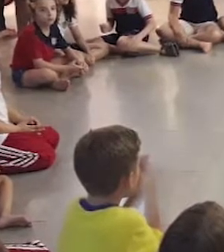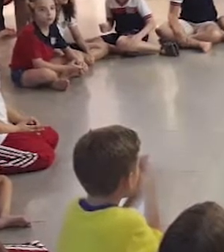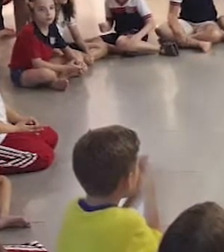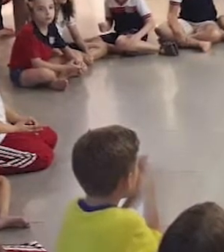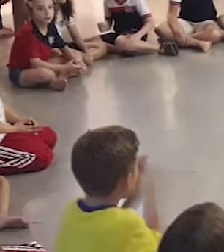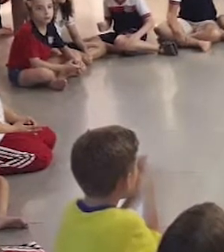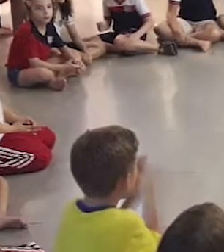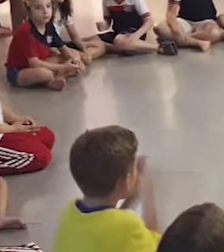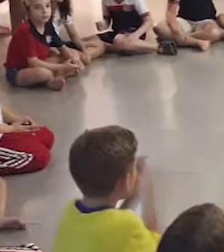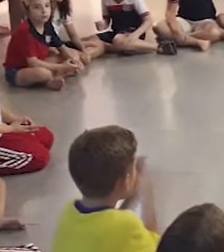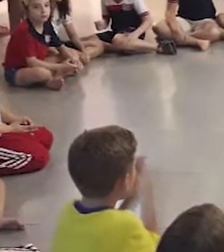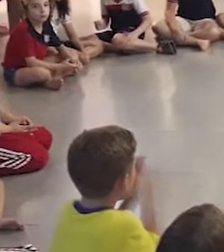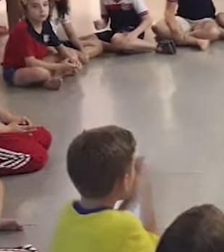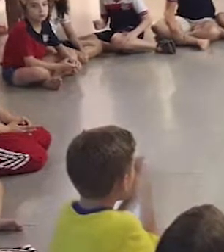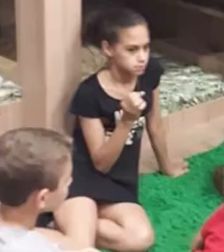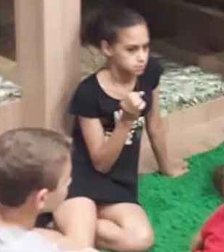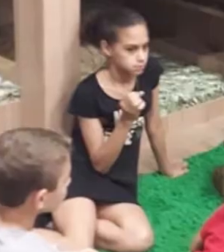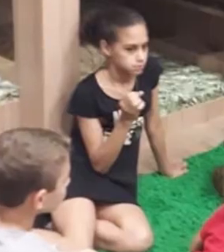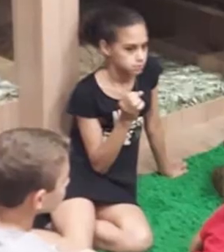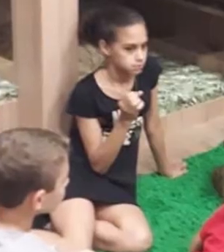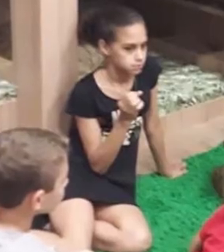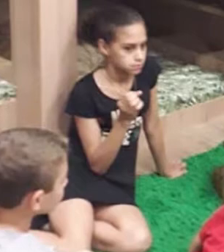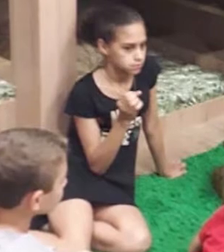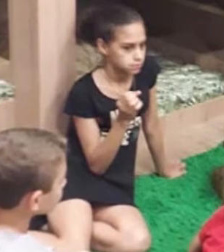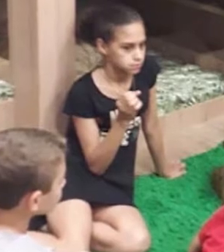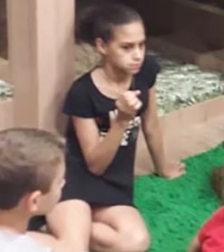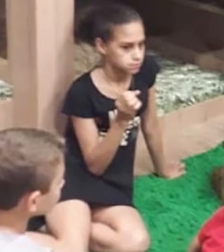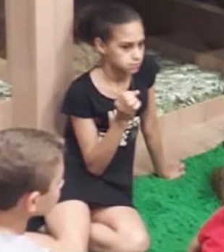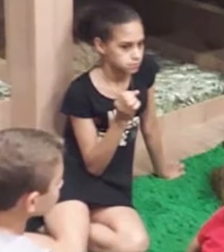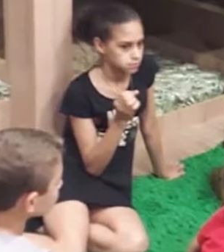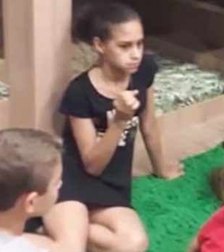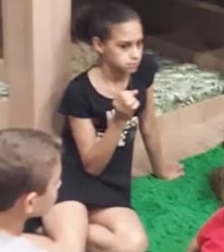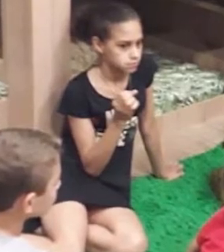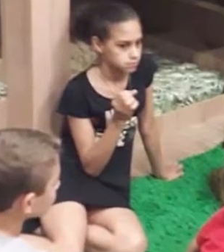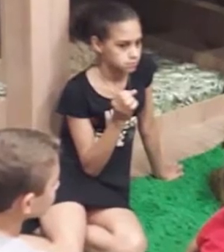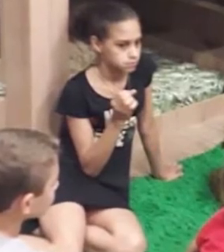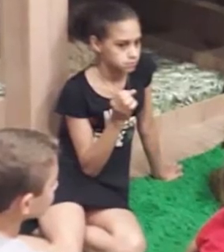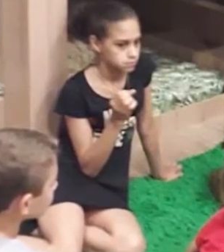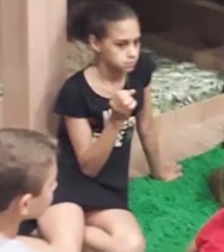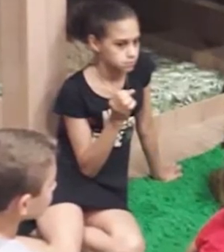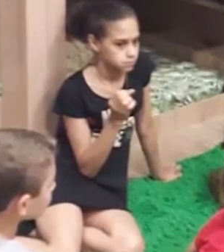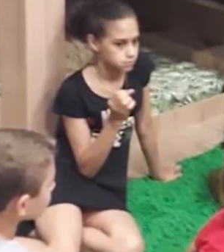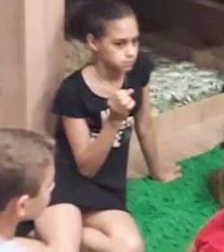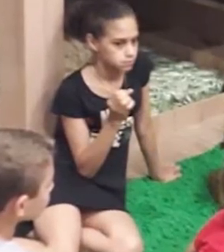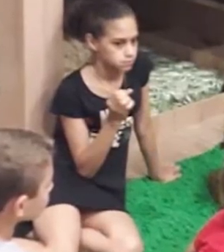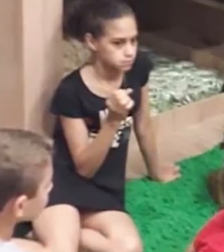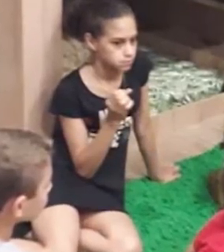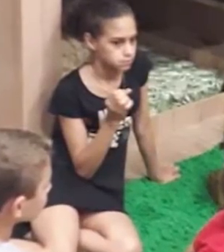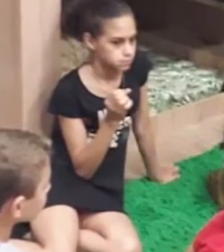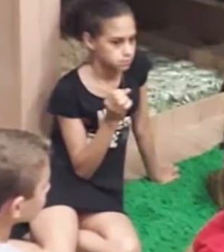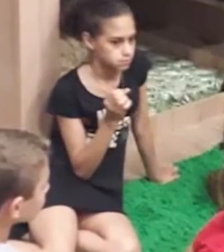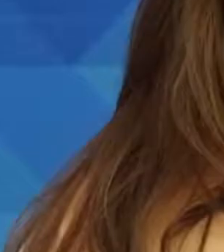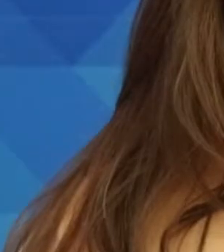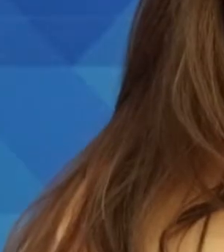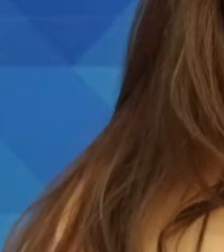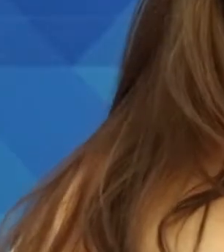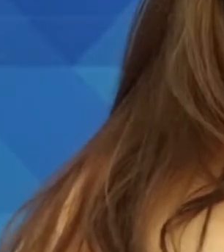falará sobre como melhorar a alimentação infantil, lanche-terapia. E na sexta-feira, a partir das 6 horas da noite, terá